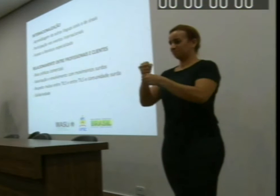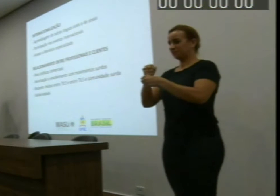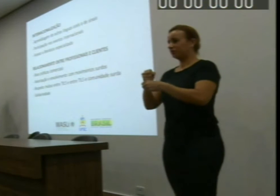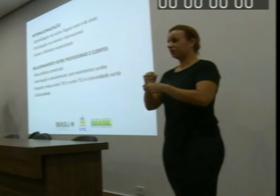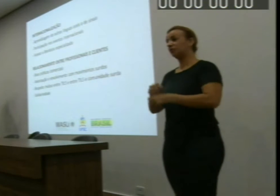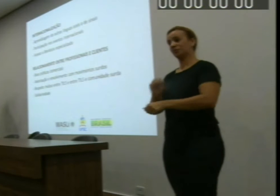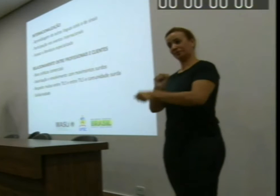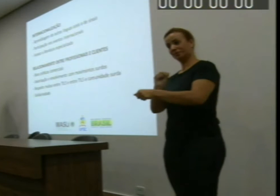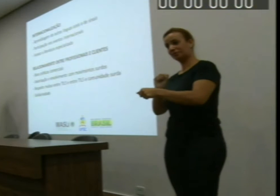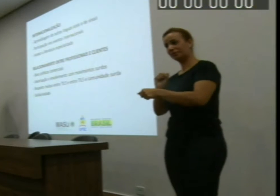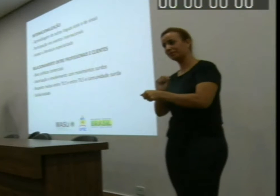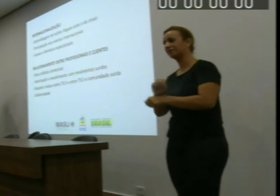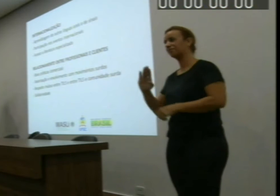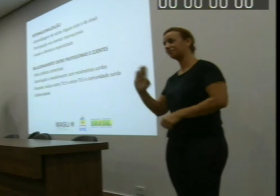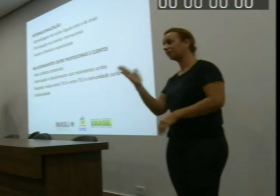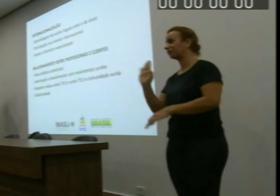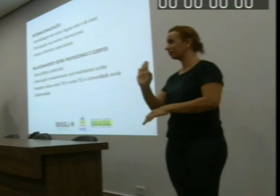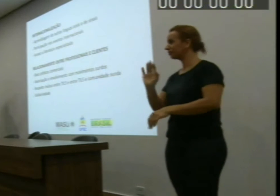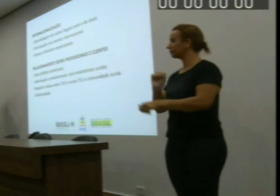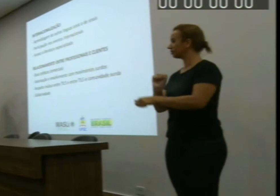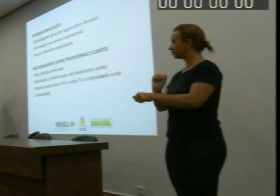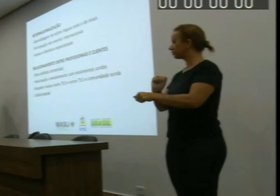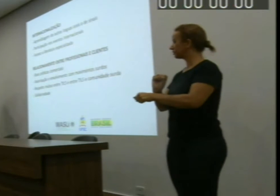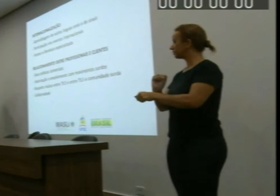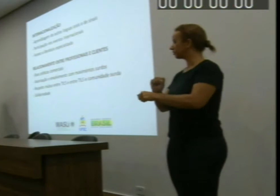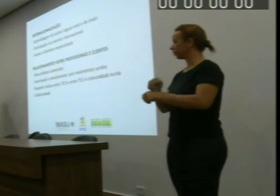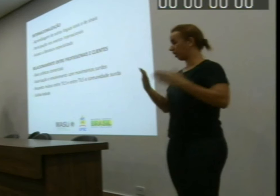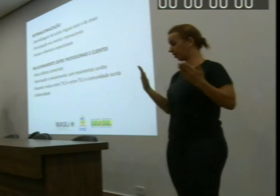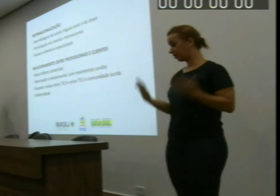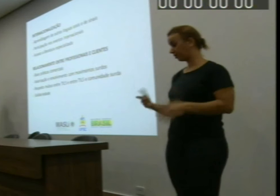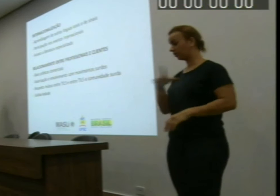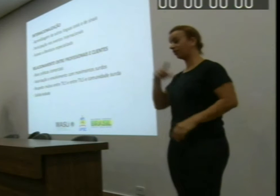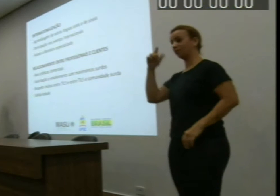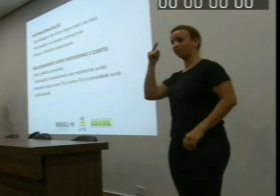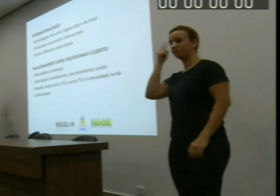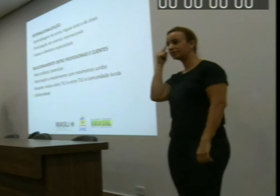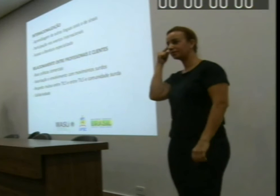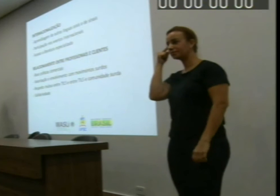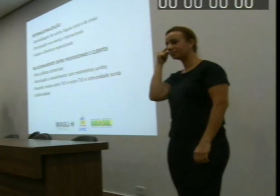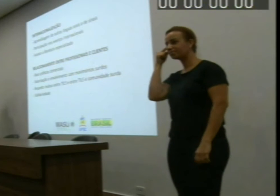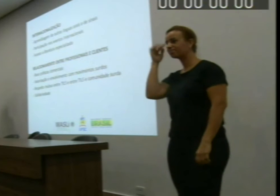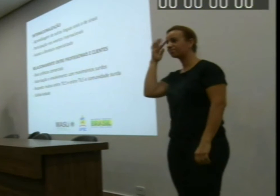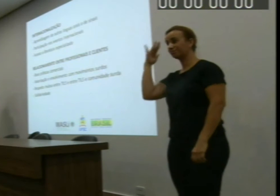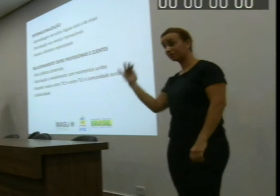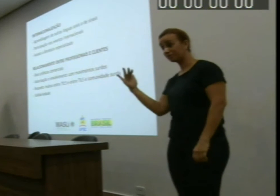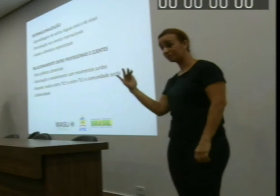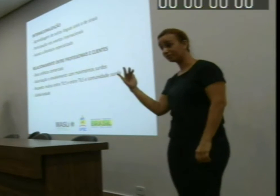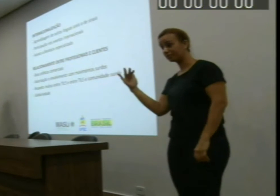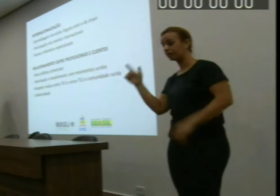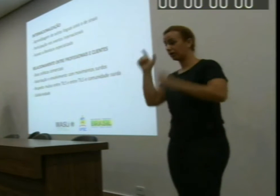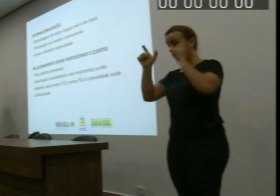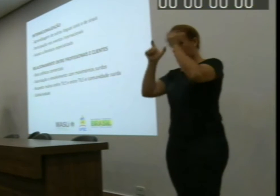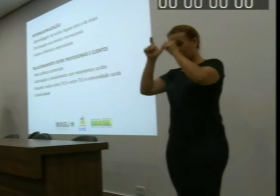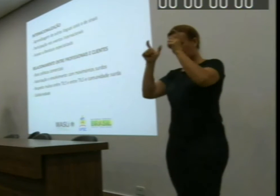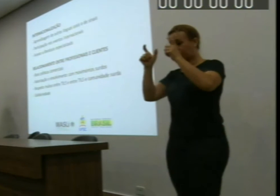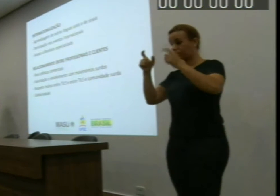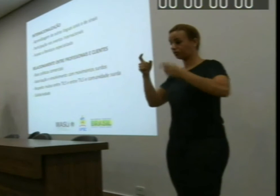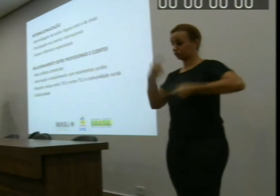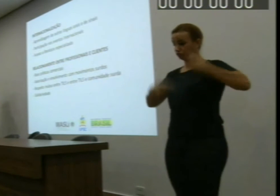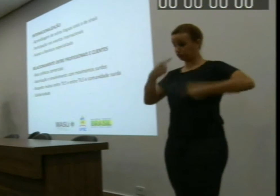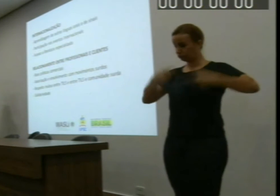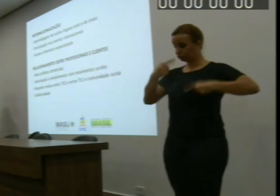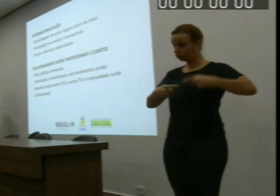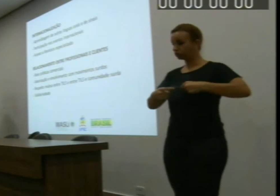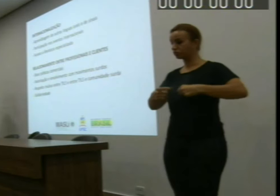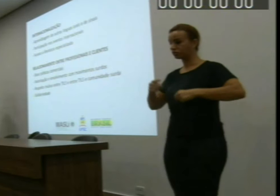ainda vai levar um tempo porque a a a o que a gente tem agora é a ideia a gente teve na nossa última reunião a gente discutiu essa ideia